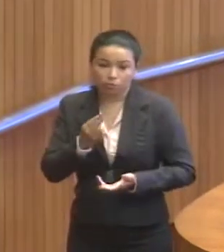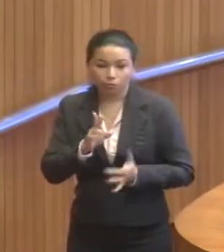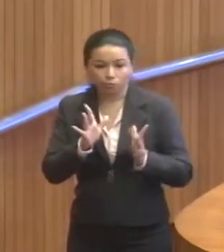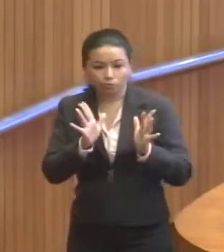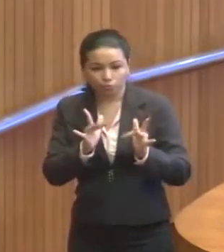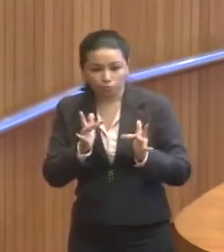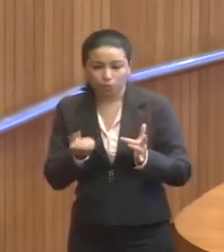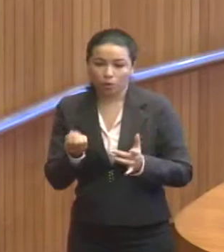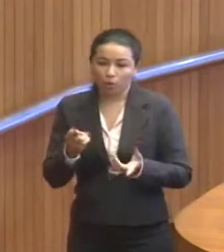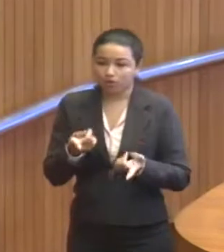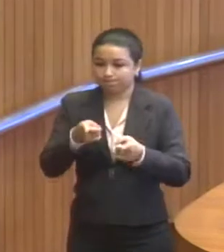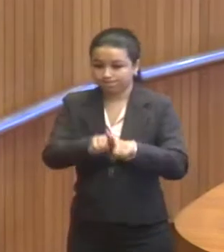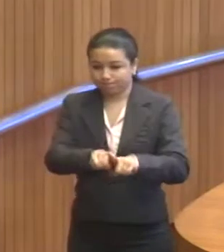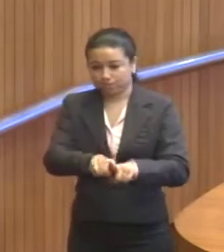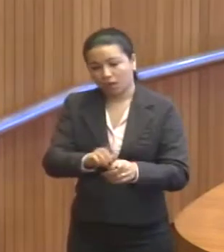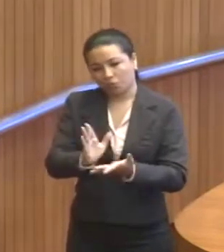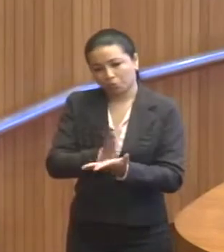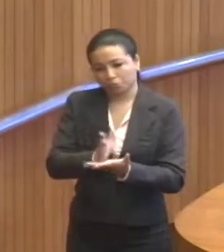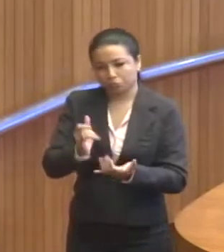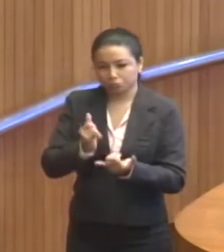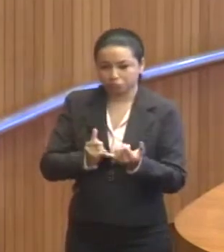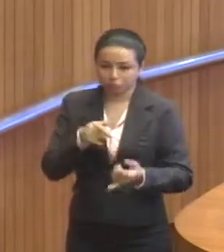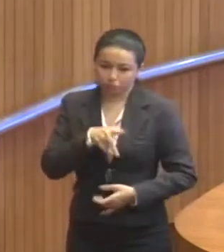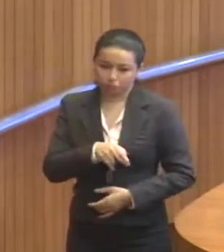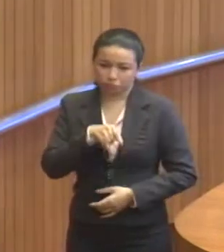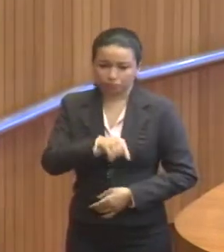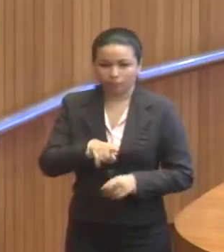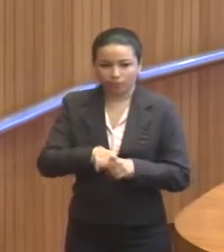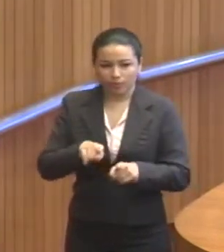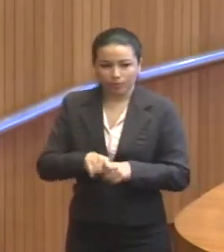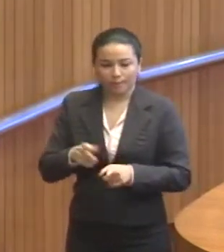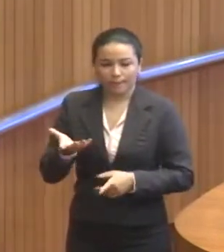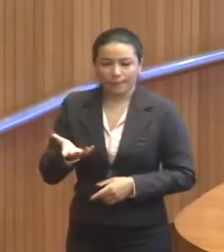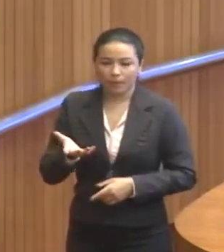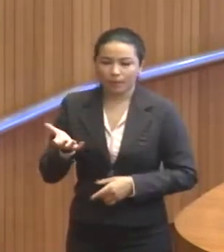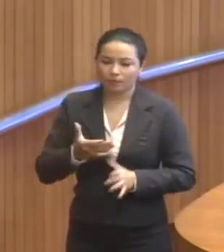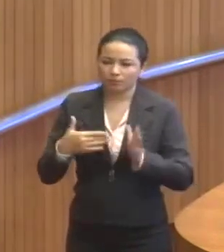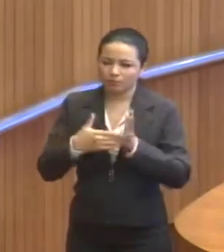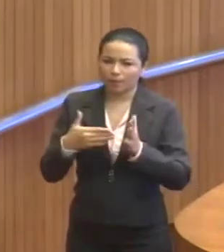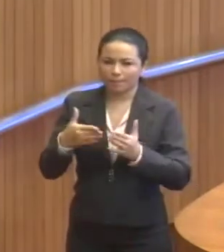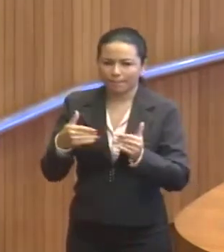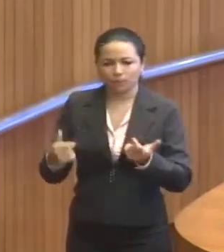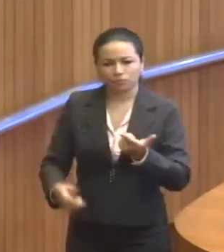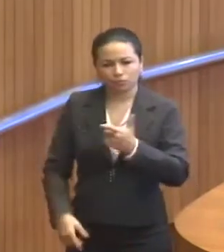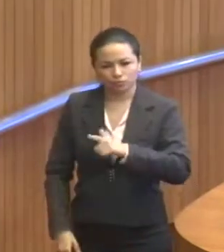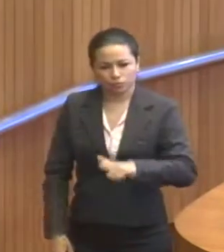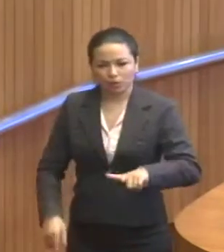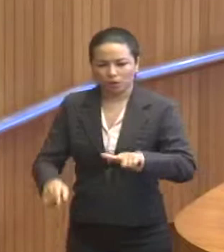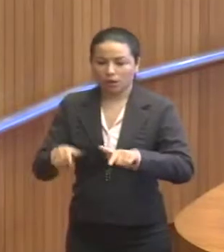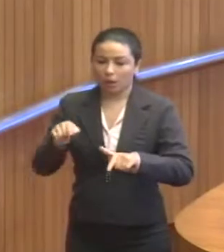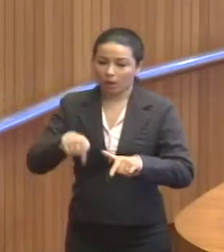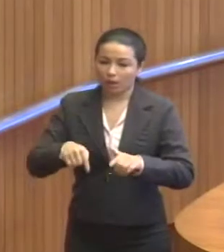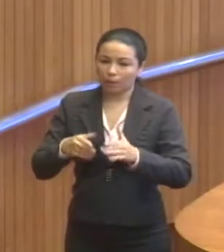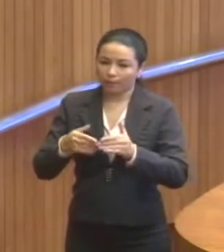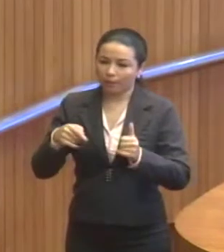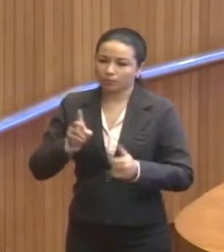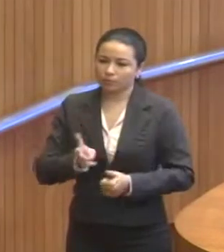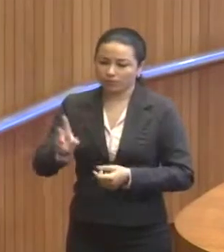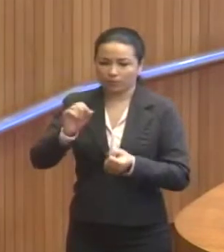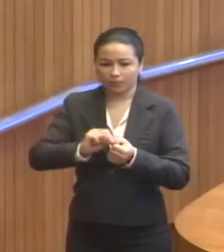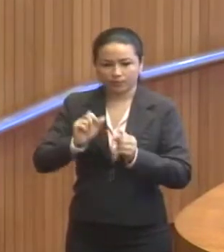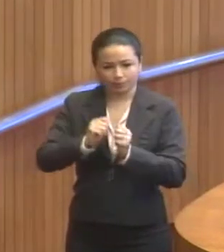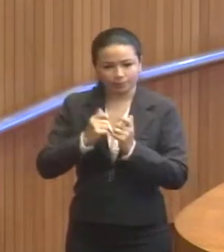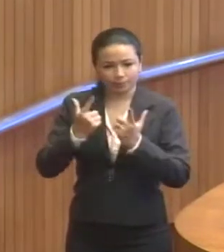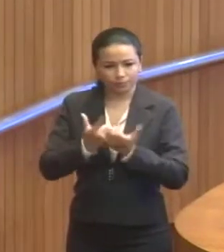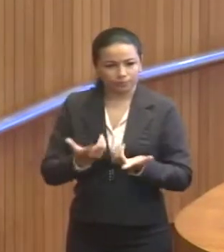pelo companheiro ou coisa realmente parecida. Agora, eu queria finalizar fazendo mais uma vez um apelo, que é um apelo que a gente sempre faz aqui